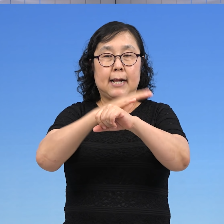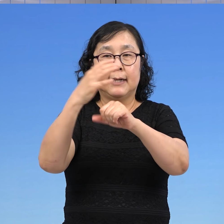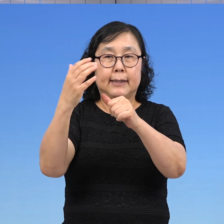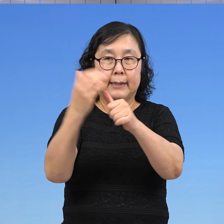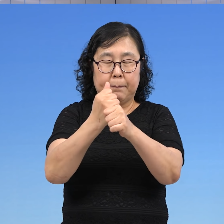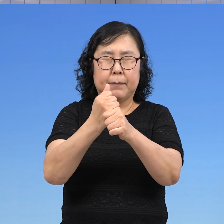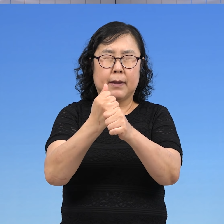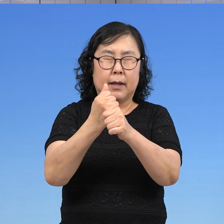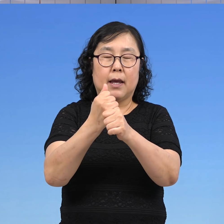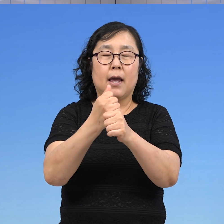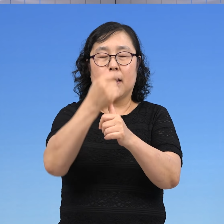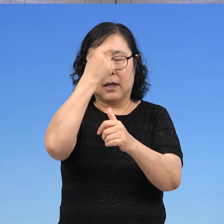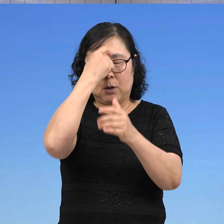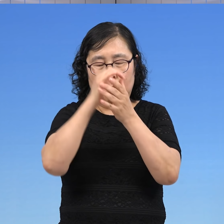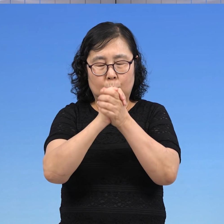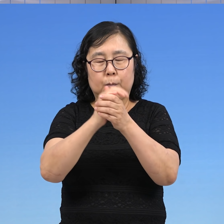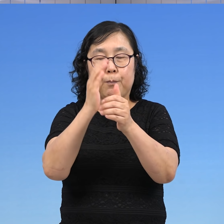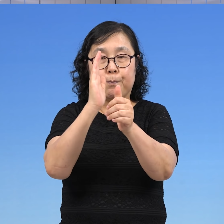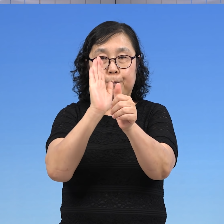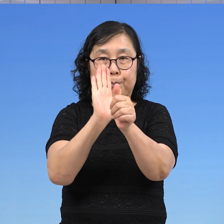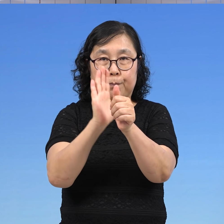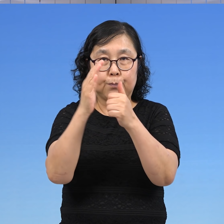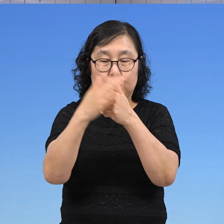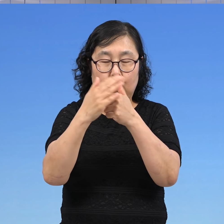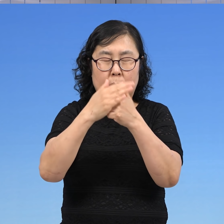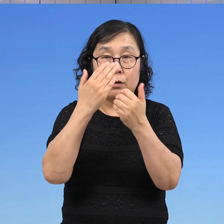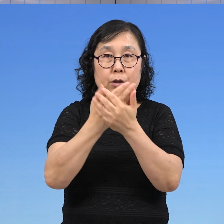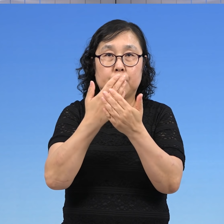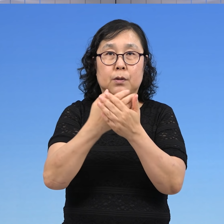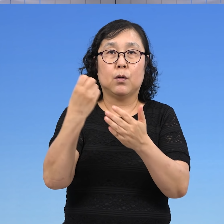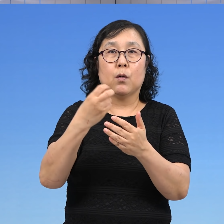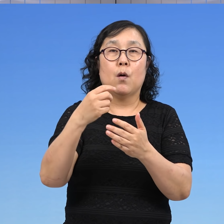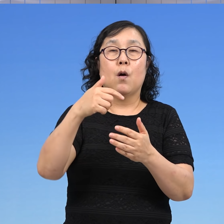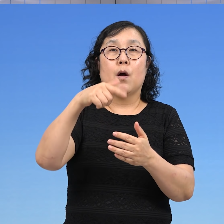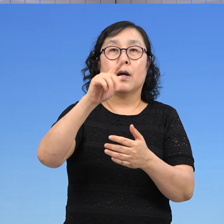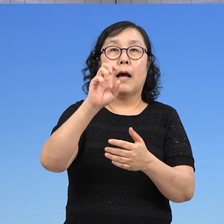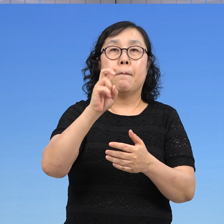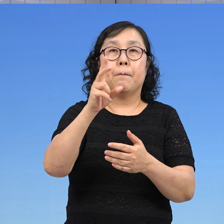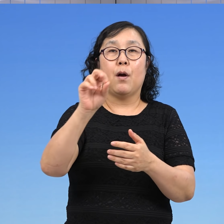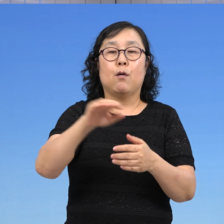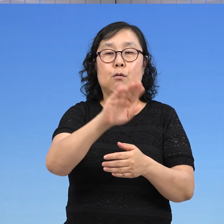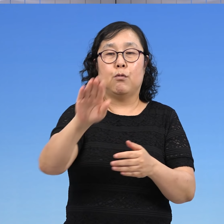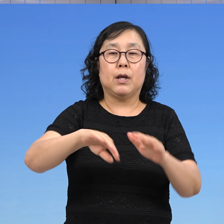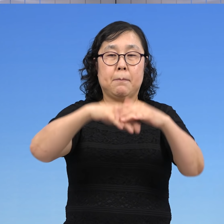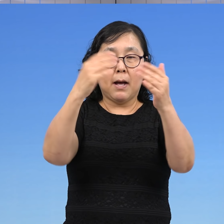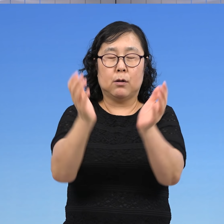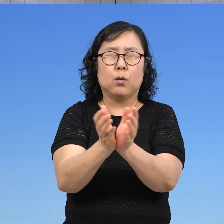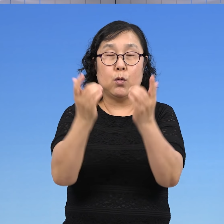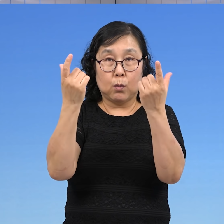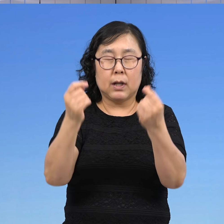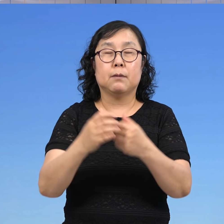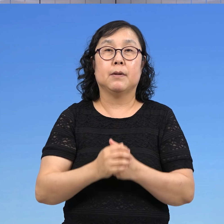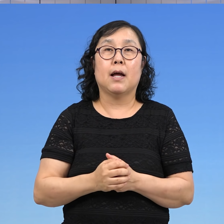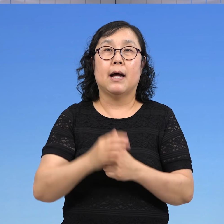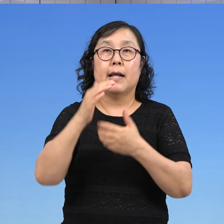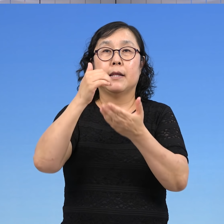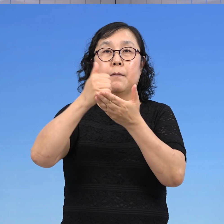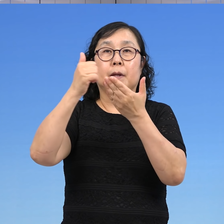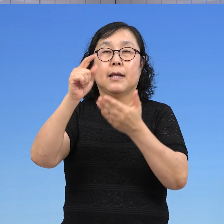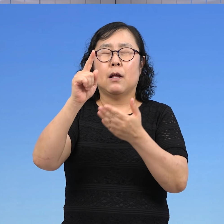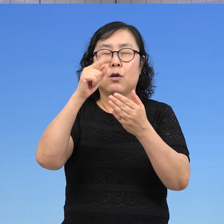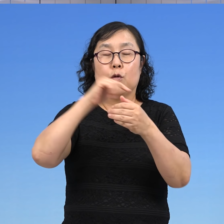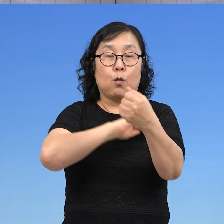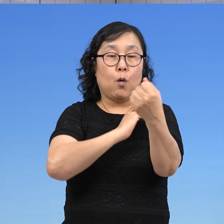바랍니다 결론을 정일 게임 있기를 원합니다 아 카페 무리만 똑같습니다 하나님께서